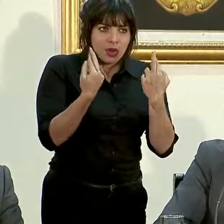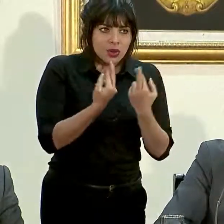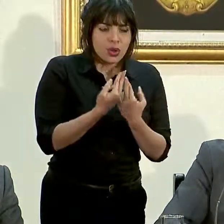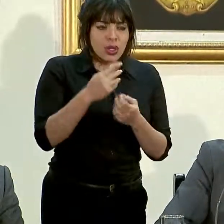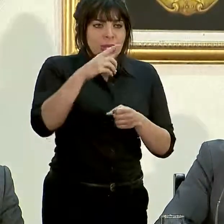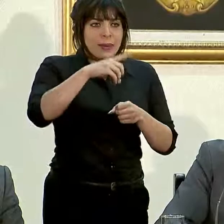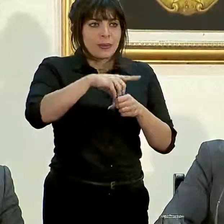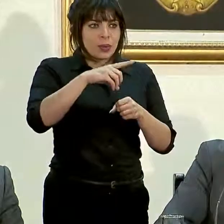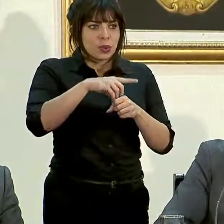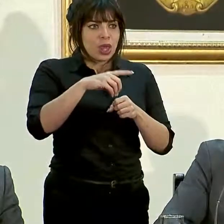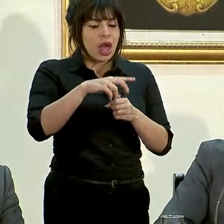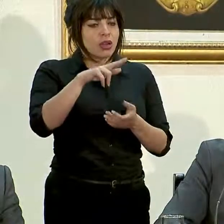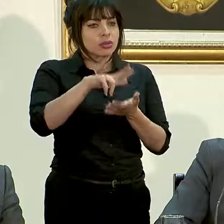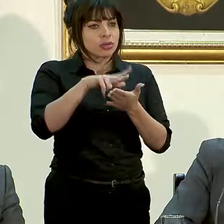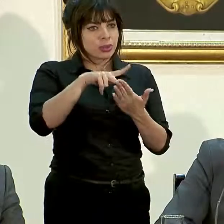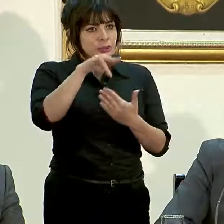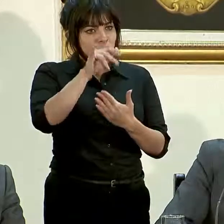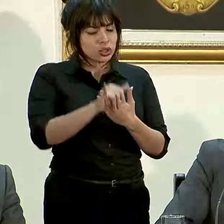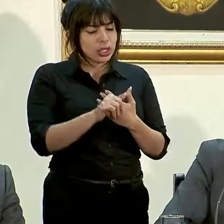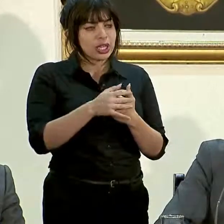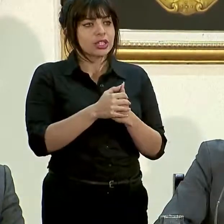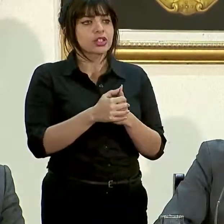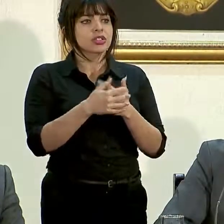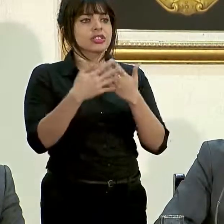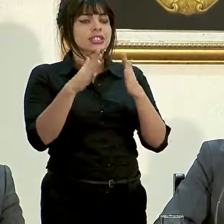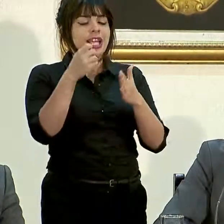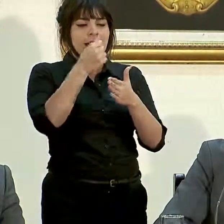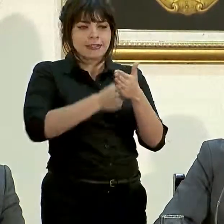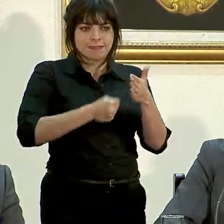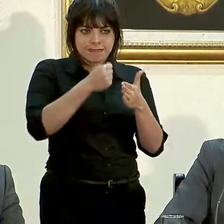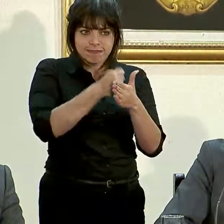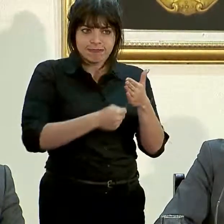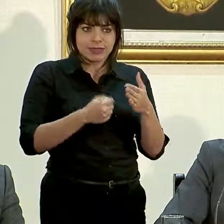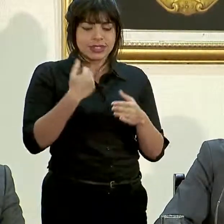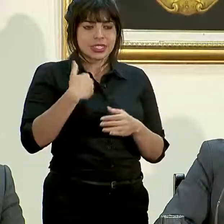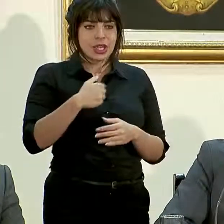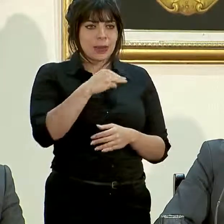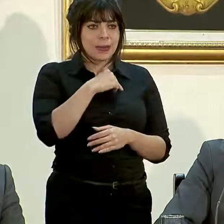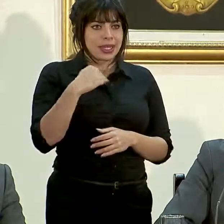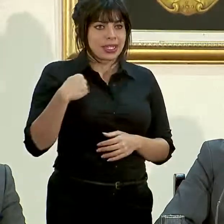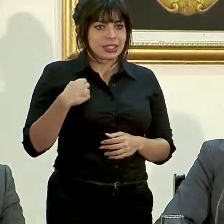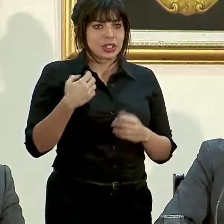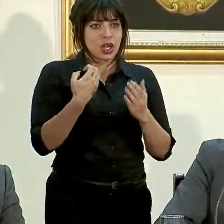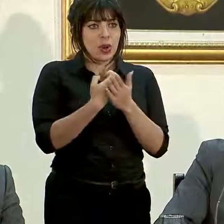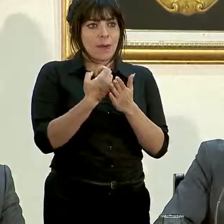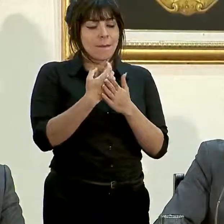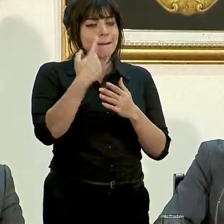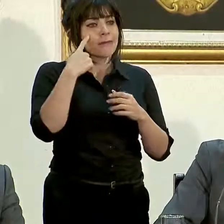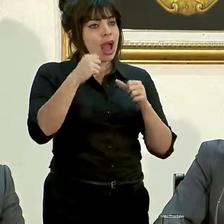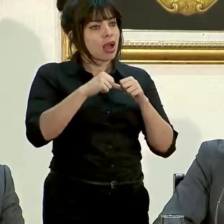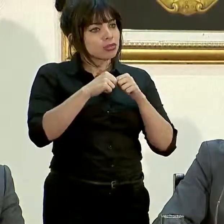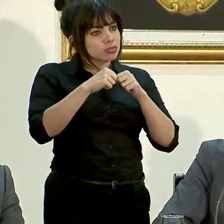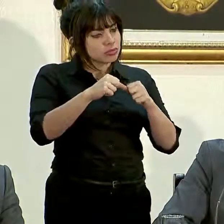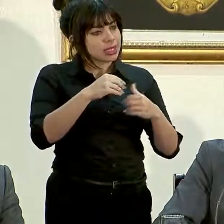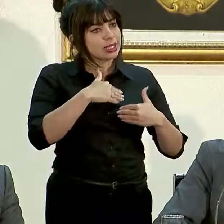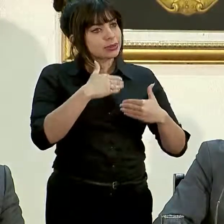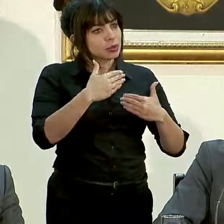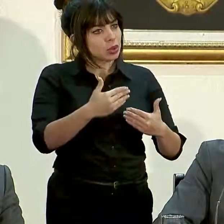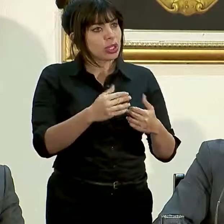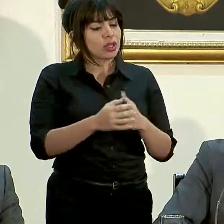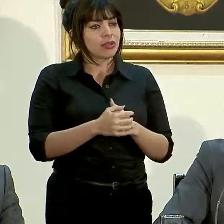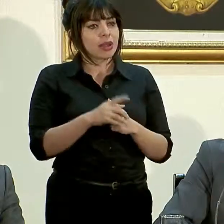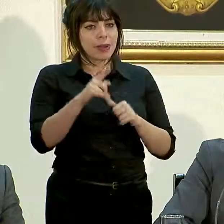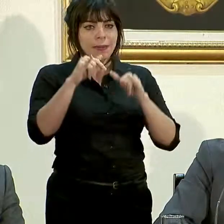señoras diputados que avalan el proyecto, hemos insistido con el señor ministro de Economía para que continúe disponible, él ha